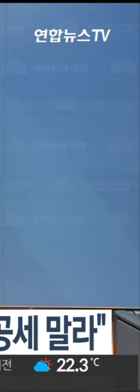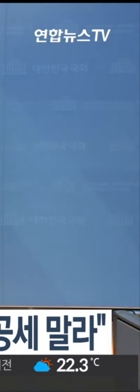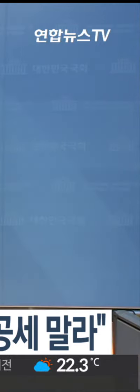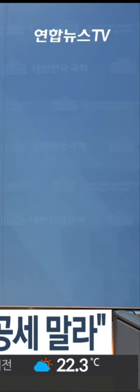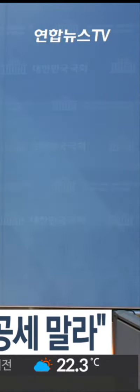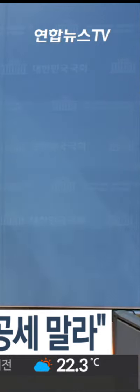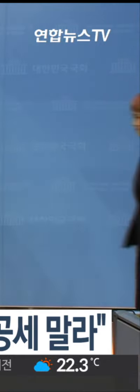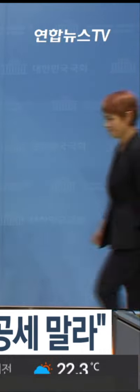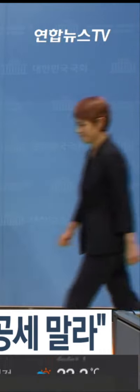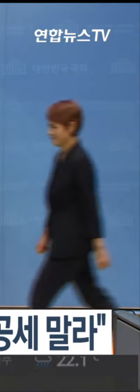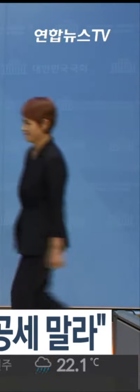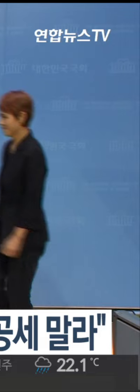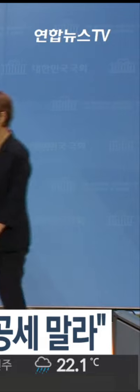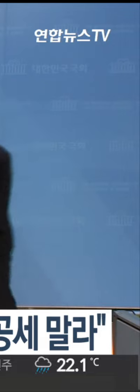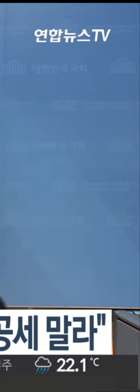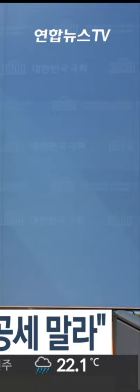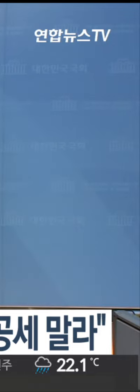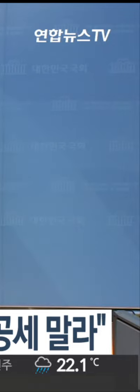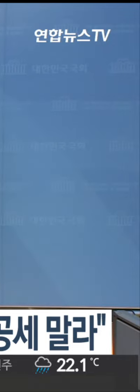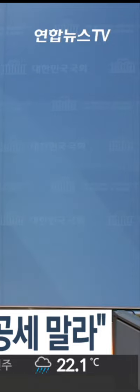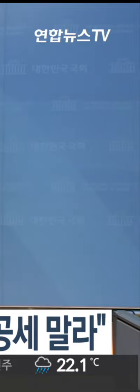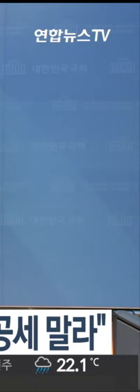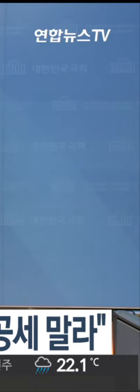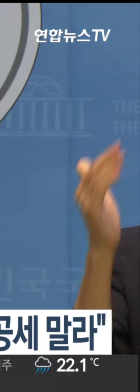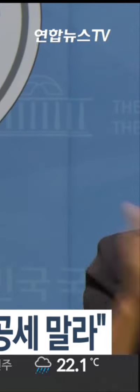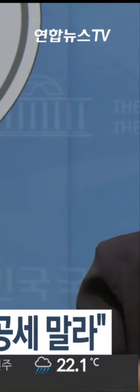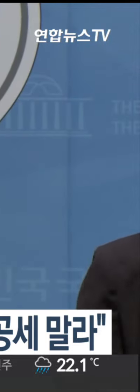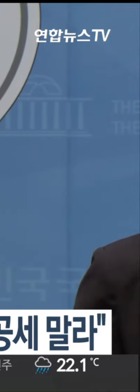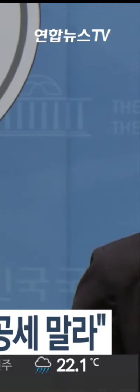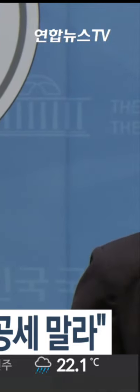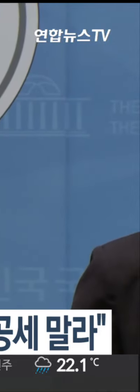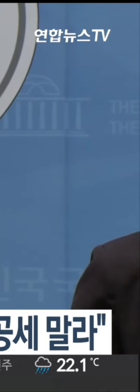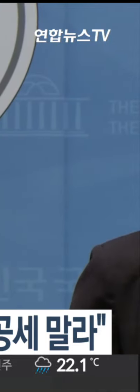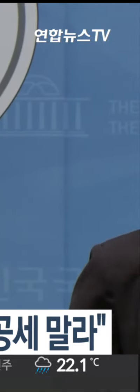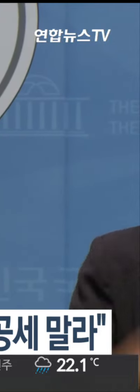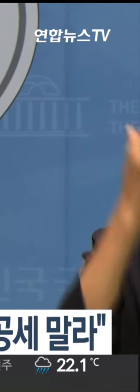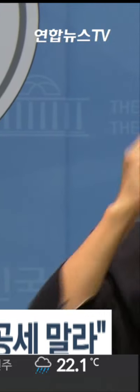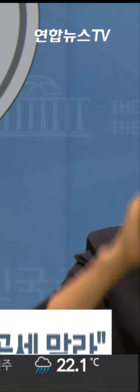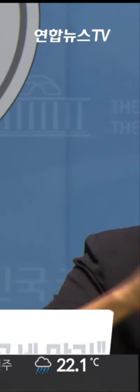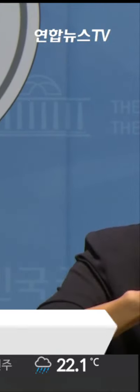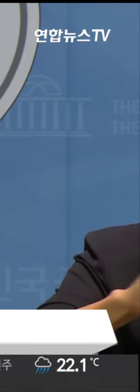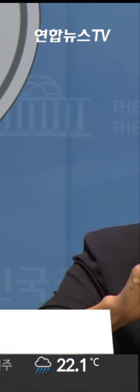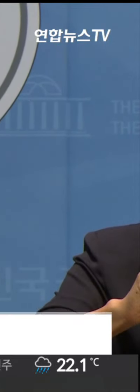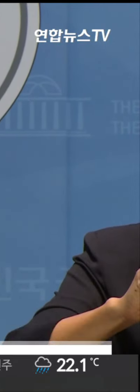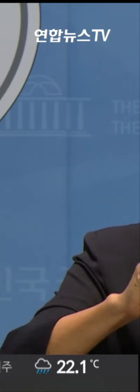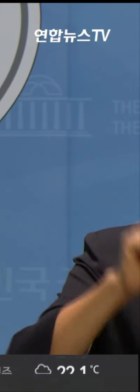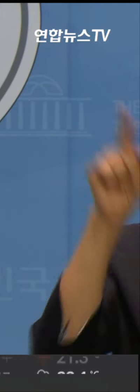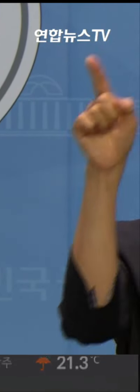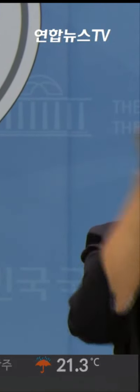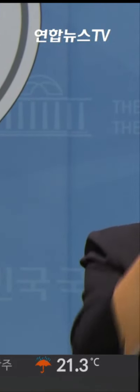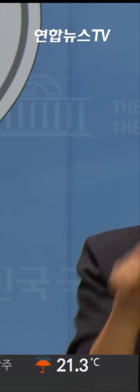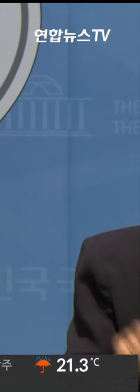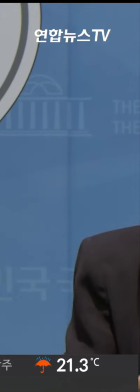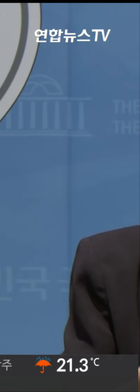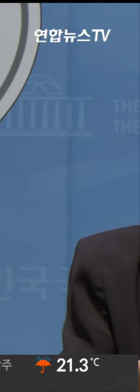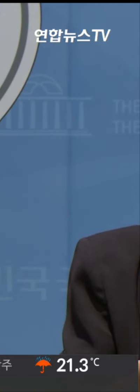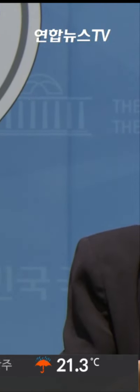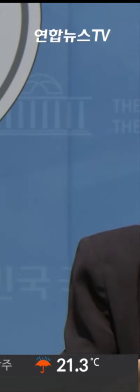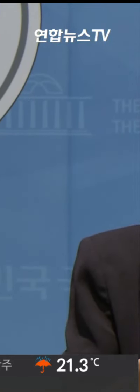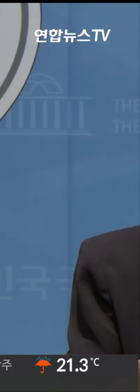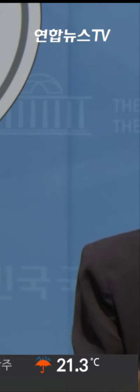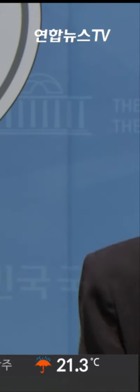내고 범죄 혐의자를 단죄하는 것은 사법 정의의 실이라 민주당은 과도한 정치공세를 중단하라고